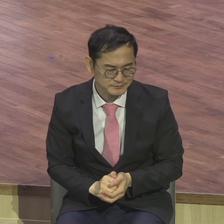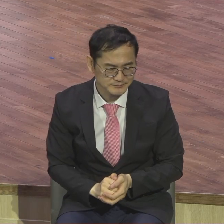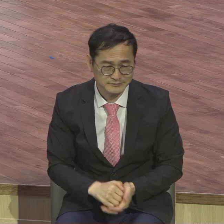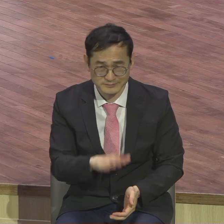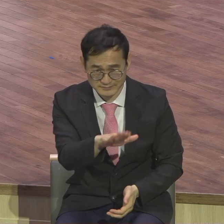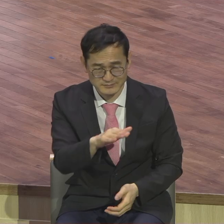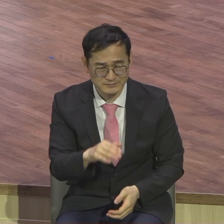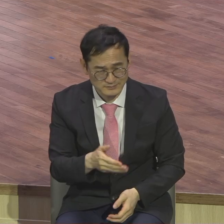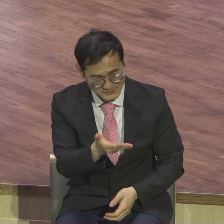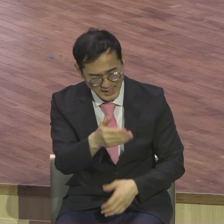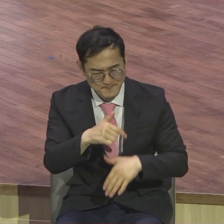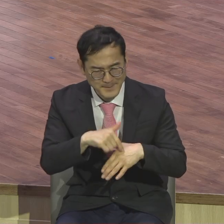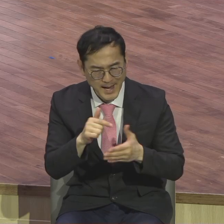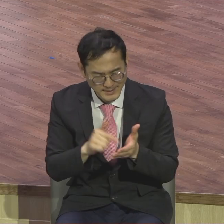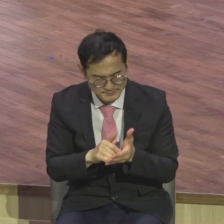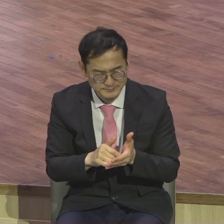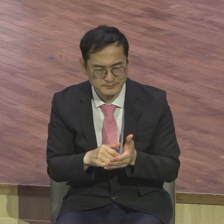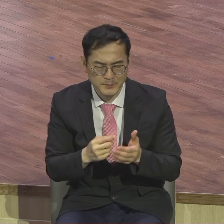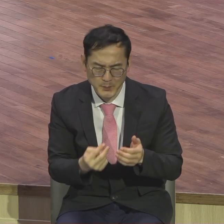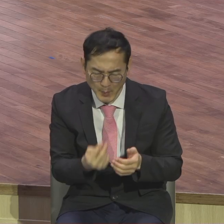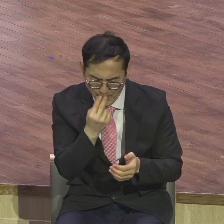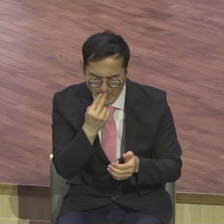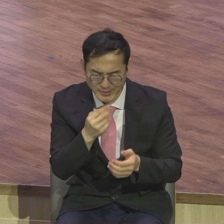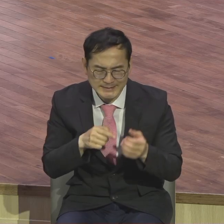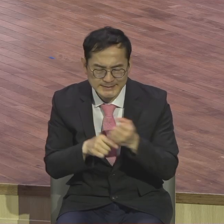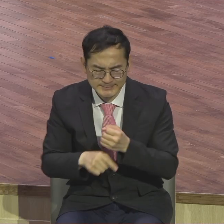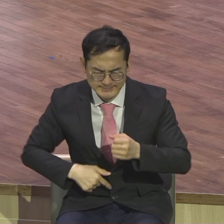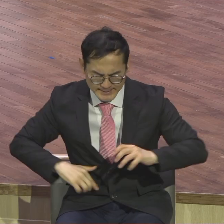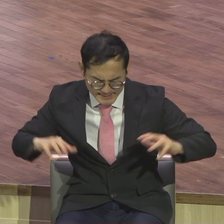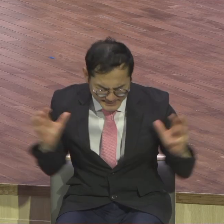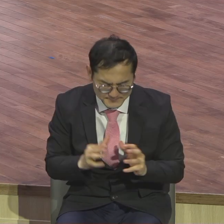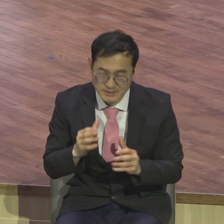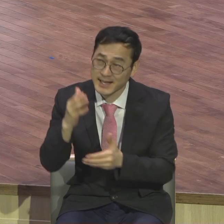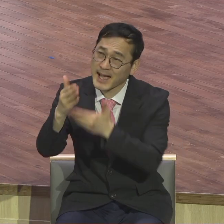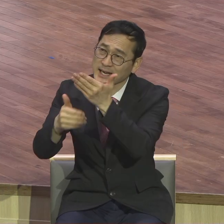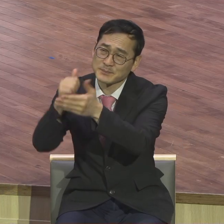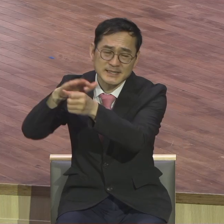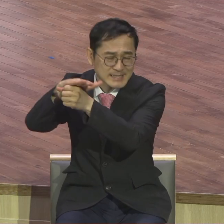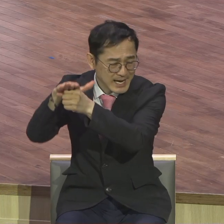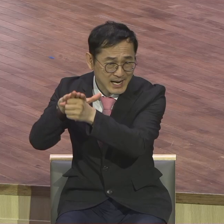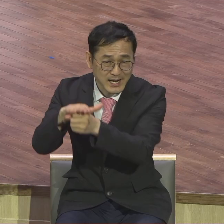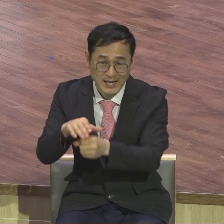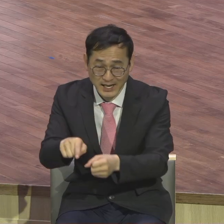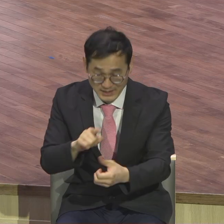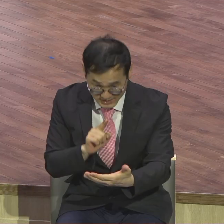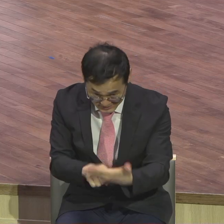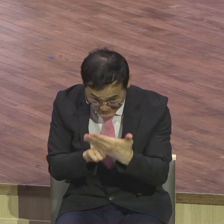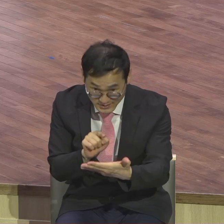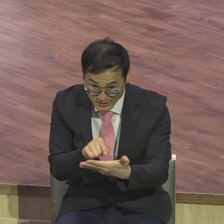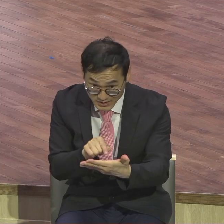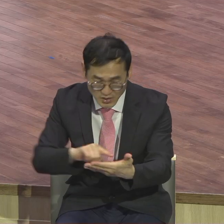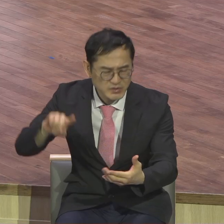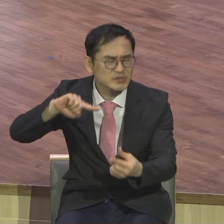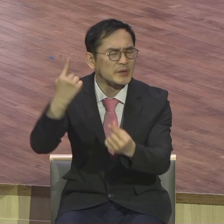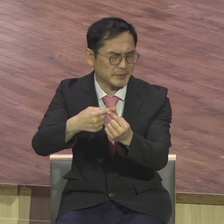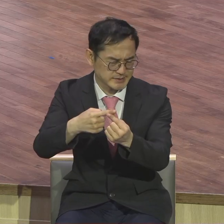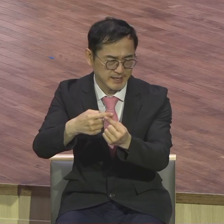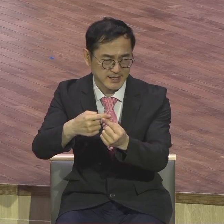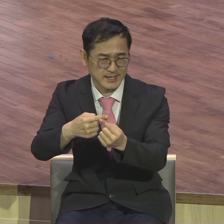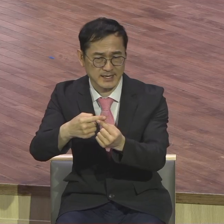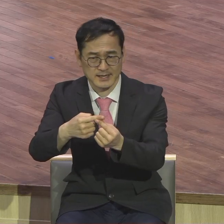마음을 다하고 목숨을 다하고 뜻을 다하여 주 너의 하나님을 사랑하라 하셨으니 이것이 크고 첫째 되는